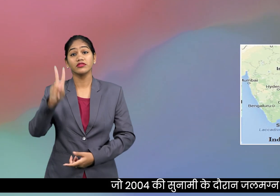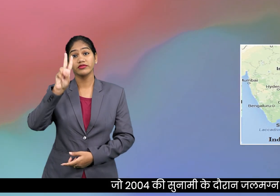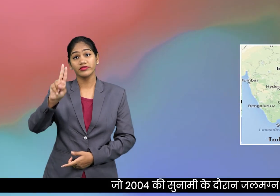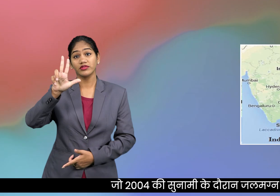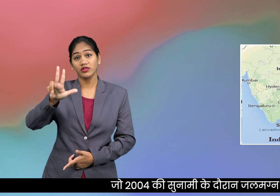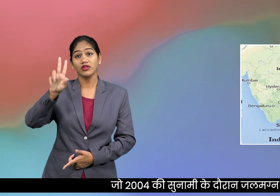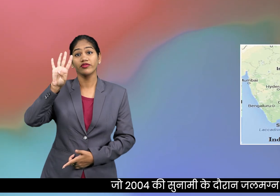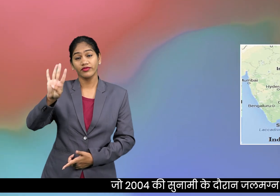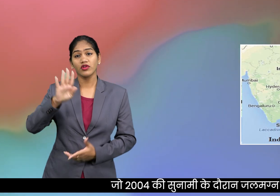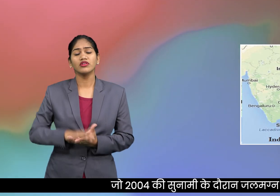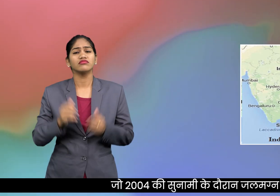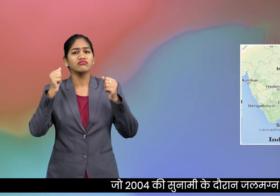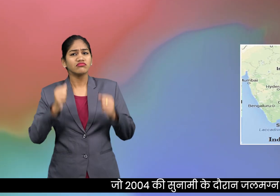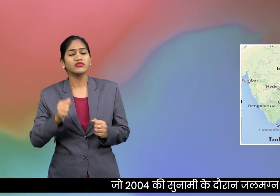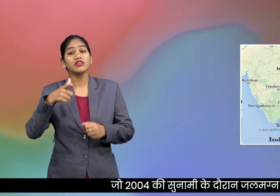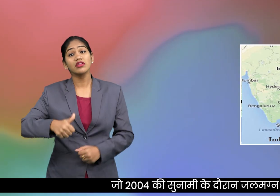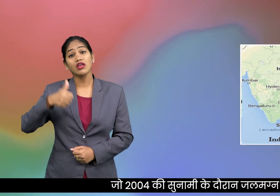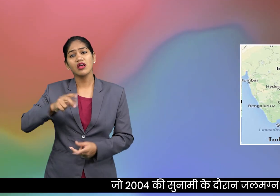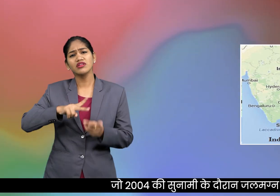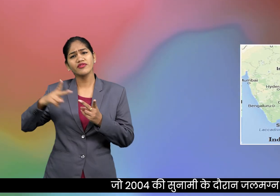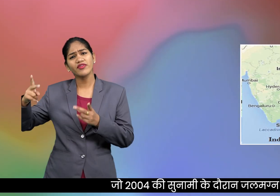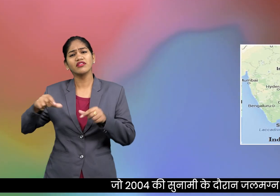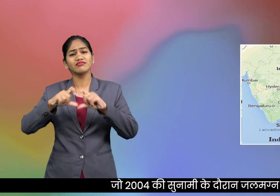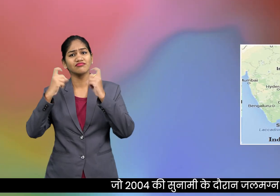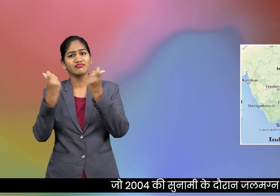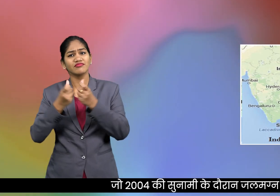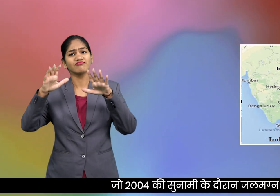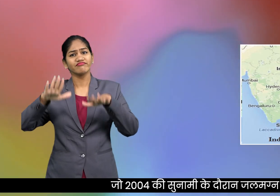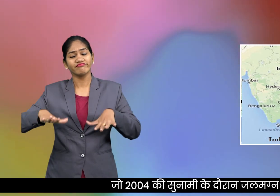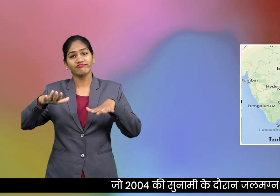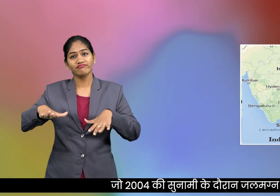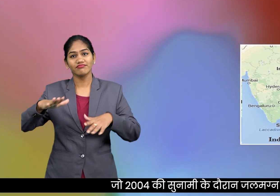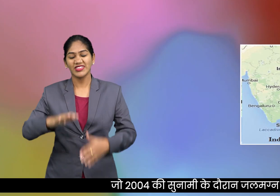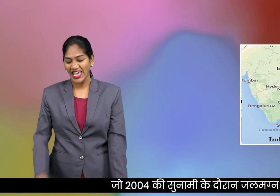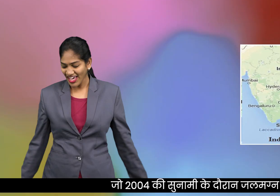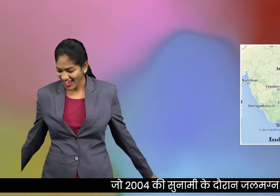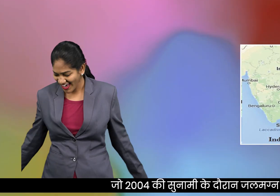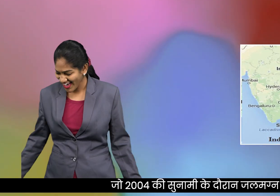जो 2004 की सुनामी के दौरान जलमग्न हो गया था।